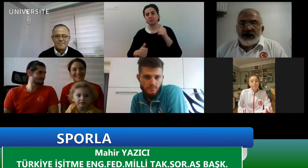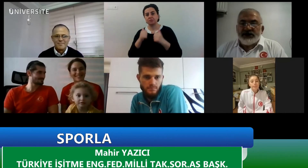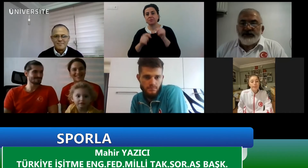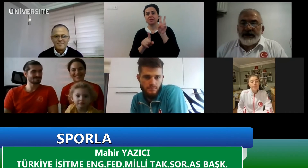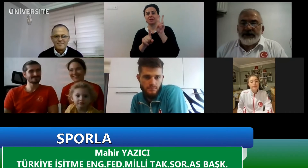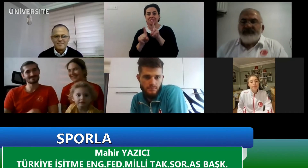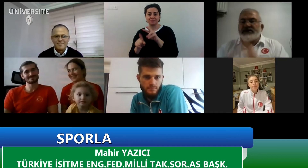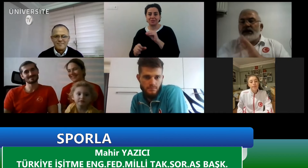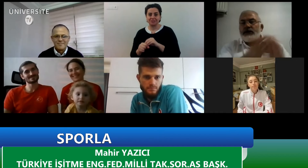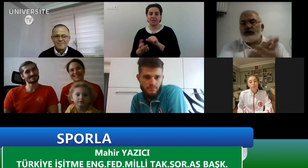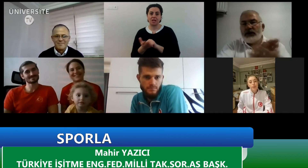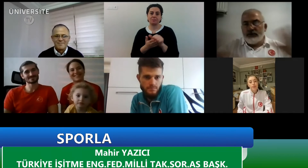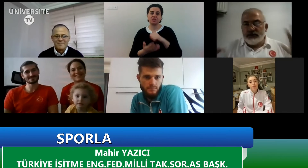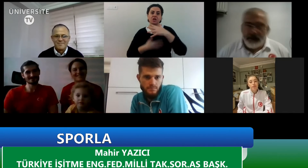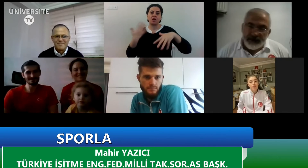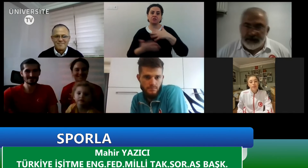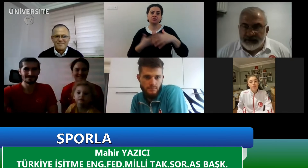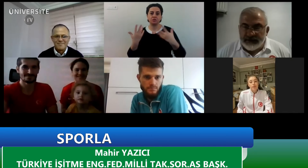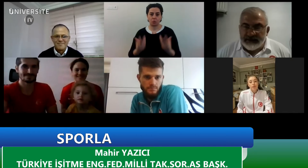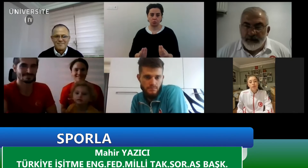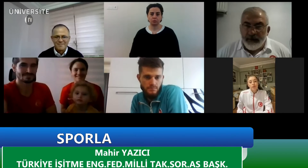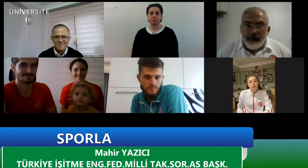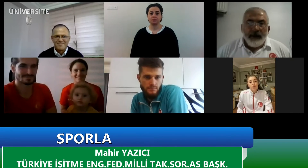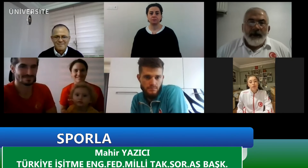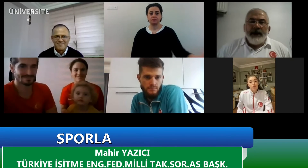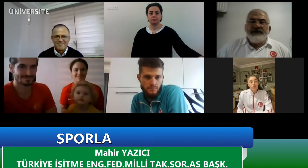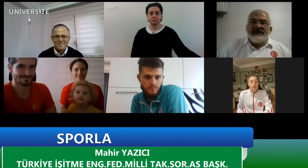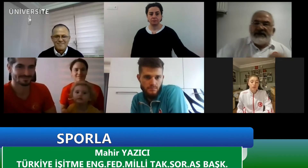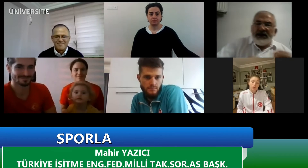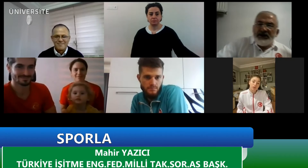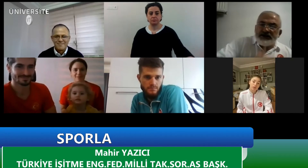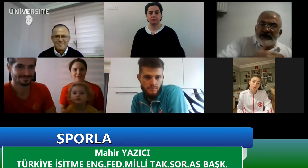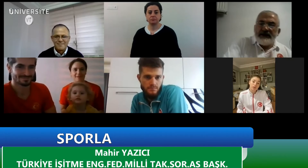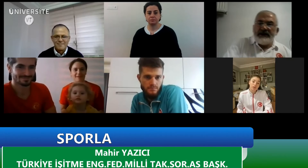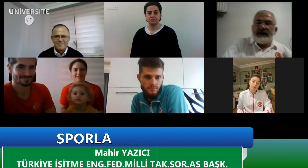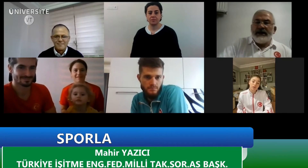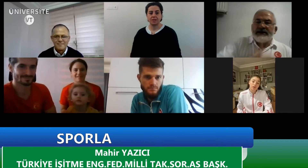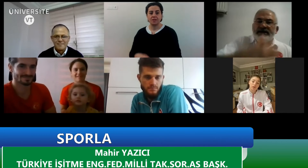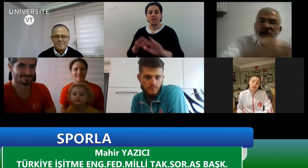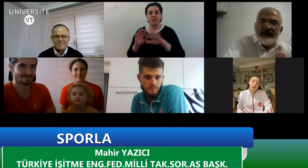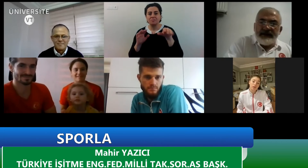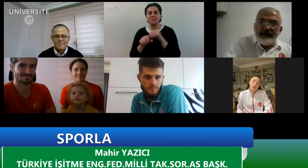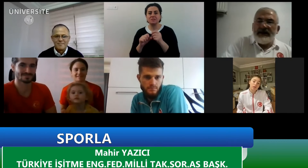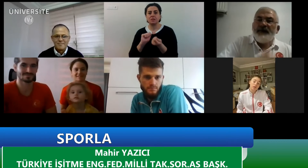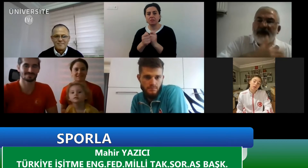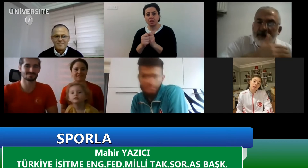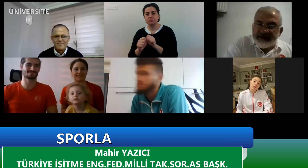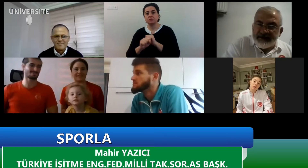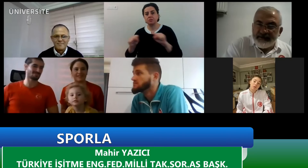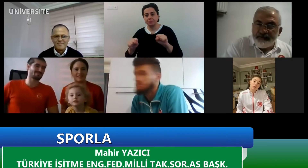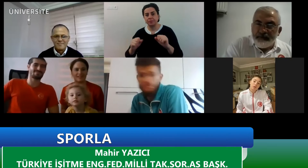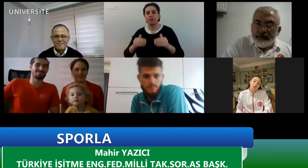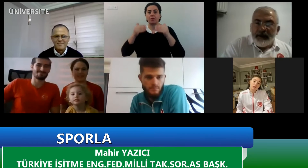yapılacak yarışmaların hepsi allak bullak oldu tabir yerindeyse. Hepsinin değiştirildi, ertelendi,